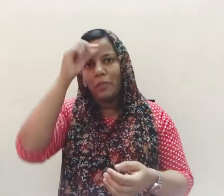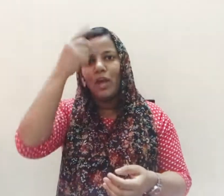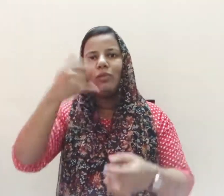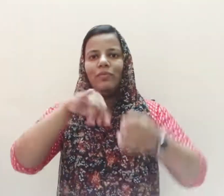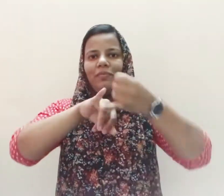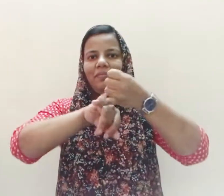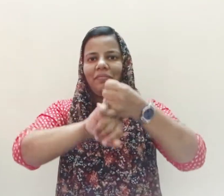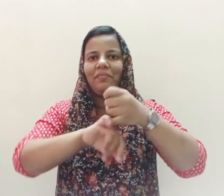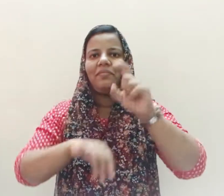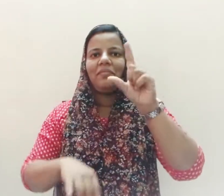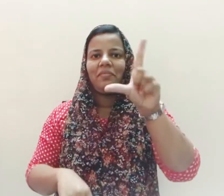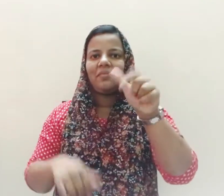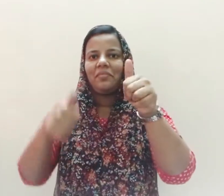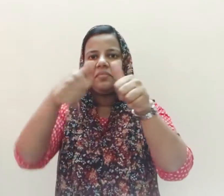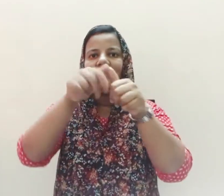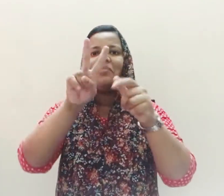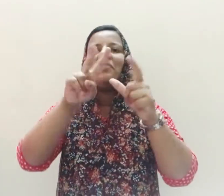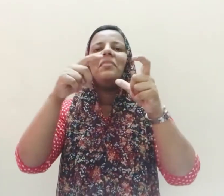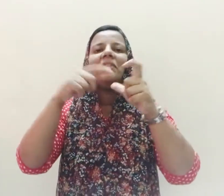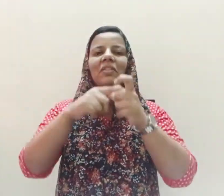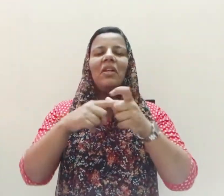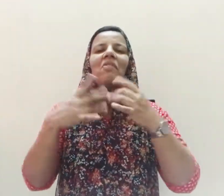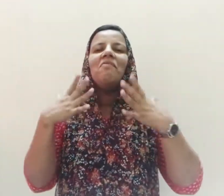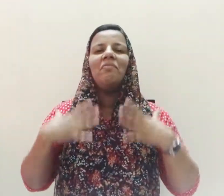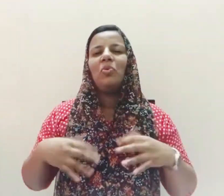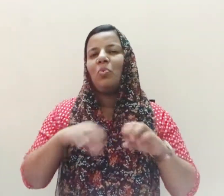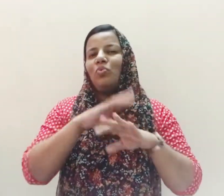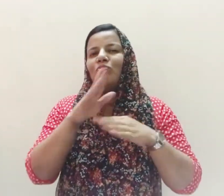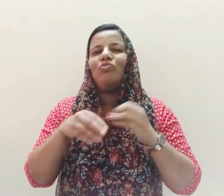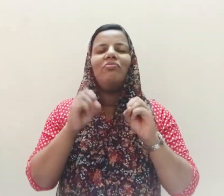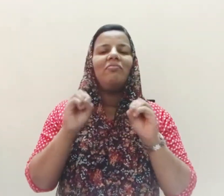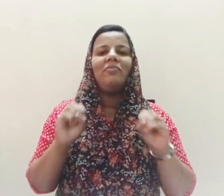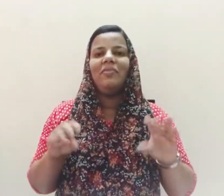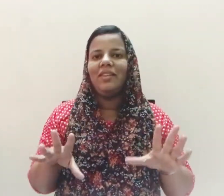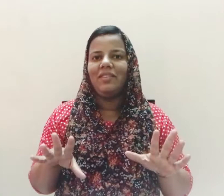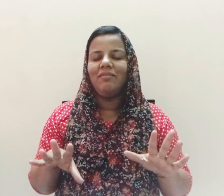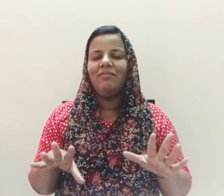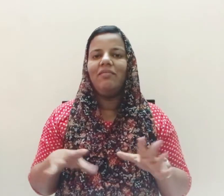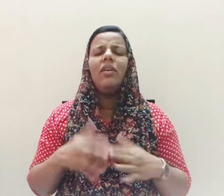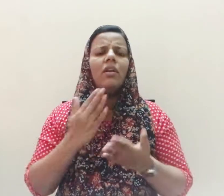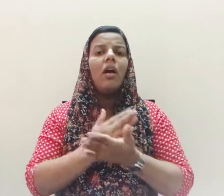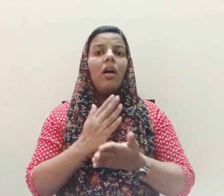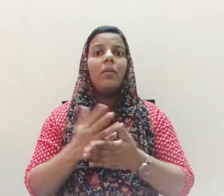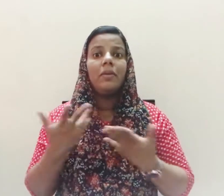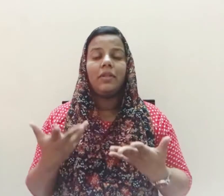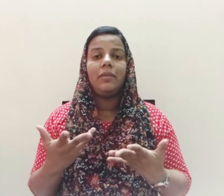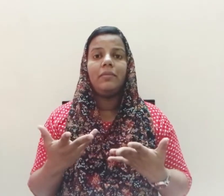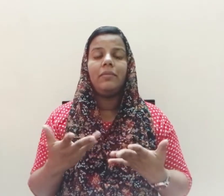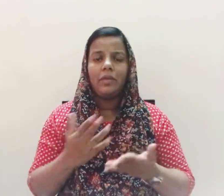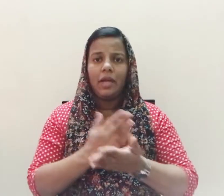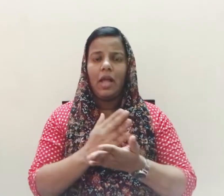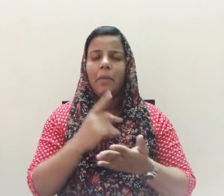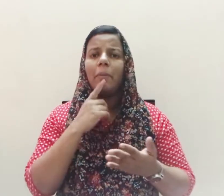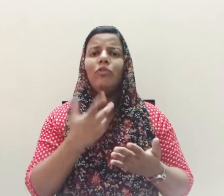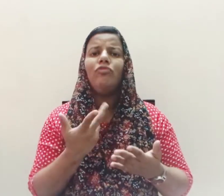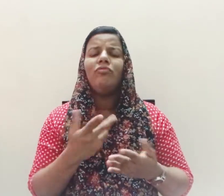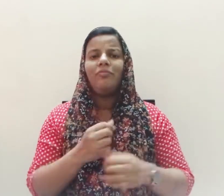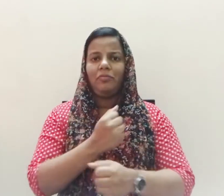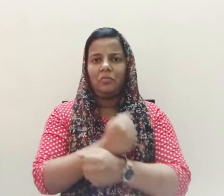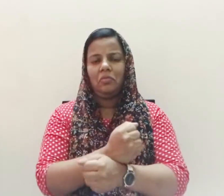കാലത്തിൽ അടിമകളെ കൊണ്ട് നിർത്തുമ്പോൾ വസ്ത്രമില്ല എന്നാണ് ഞാൻ വായിച്ചിട്ടുള്ളതും കേട്ടിട്ടുള്ളത്. കാരണം എന്താണെന്ന് ചോദിച്ചാൽ, അതിന് കാരണമെന്ന് പറയുന്നത് ഈ